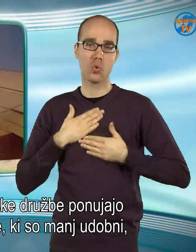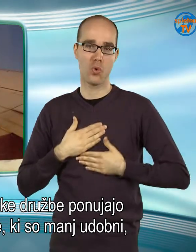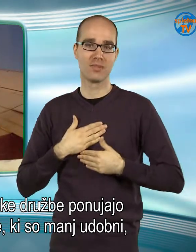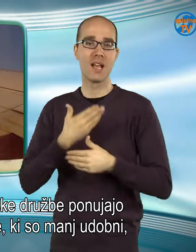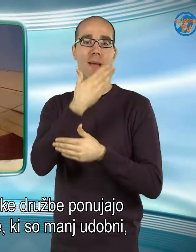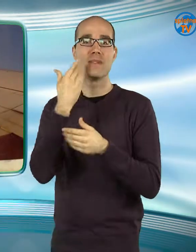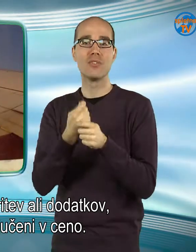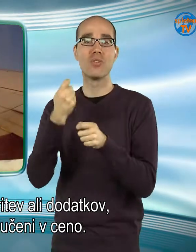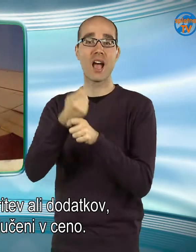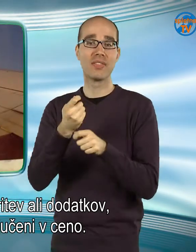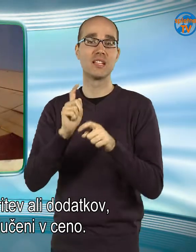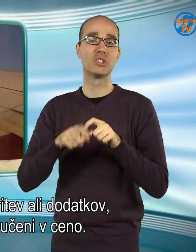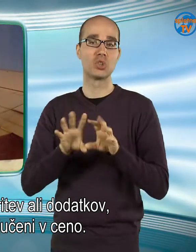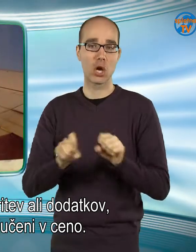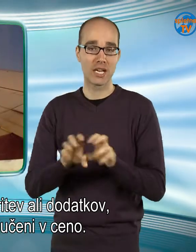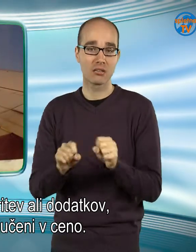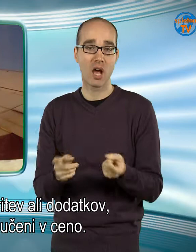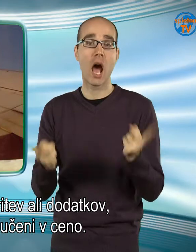bili že vključeni v ceno.